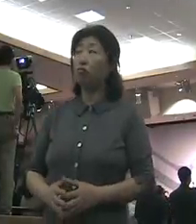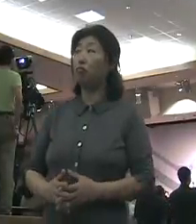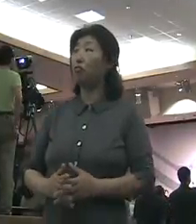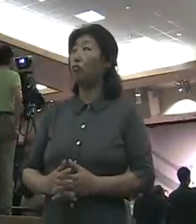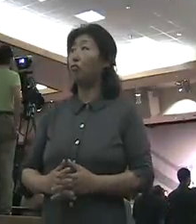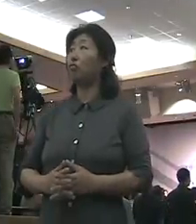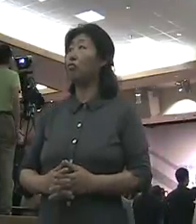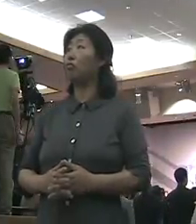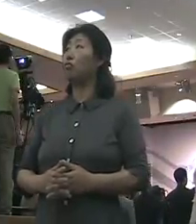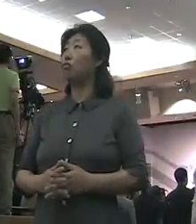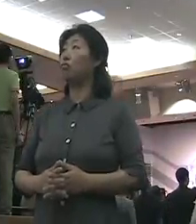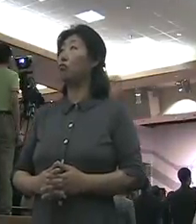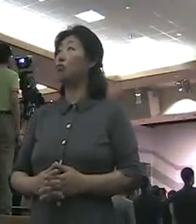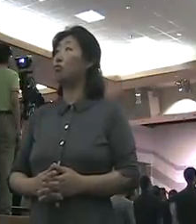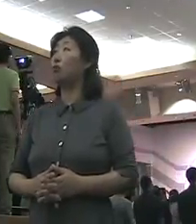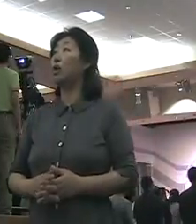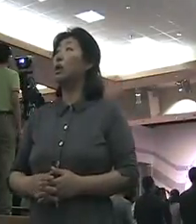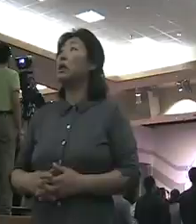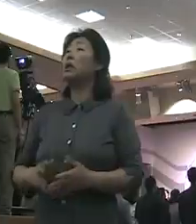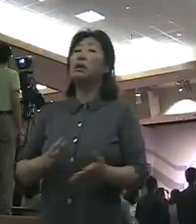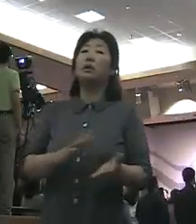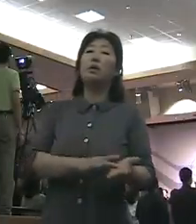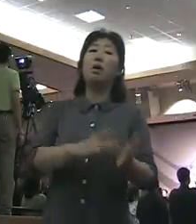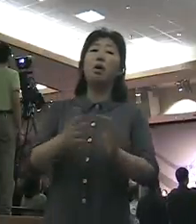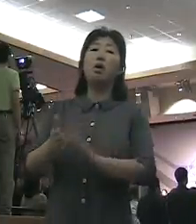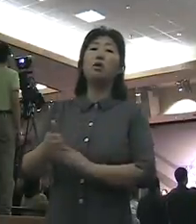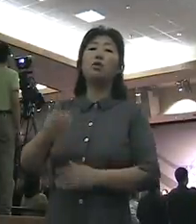예수 우리 왕이여, 예수